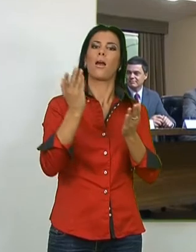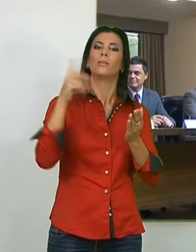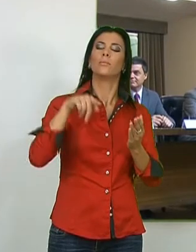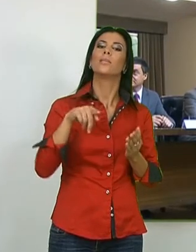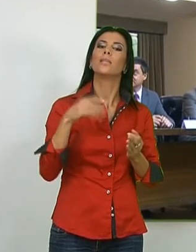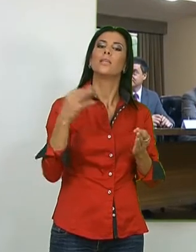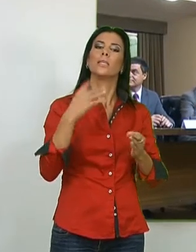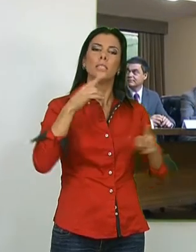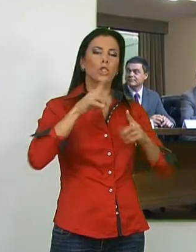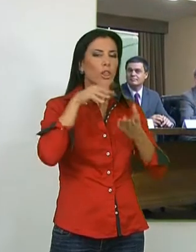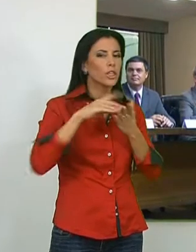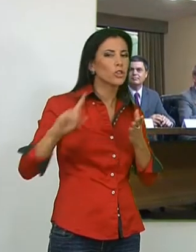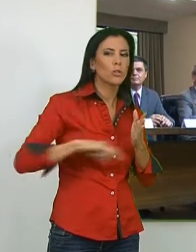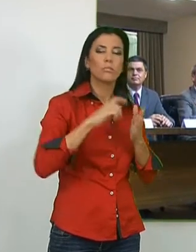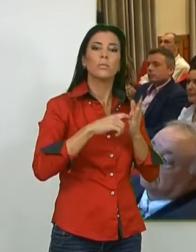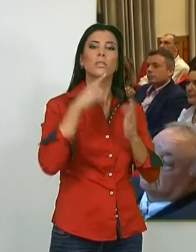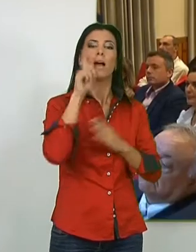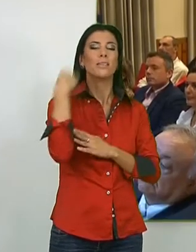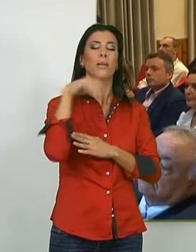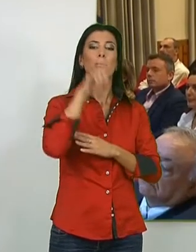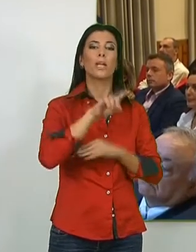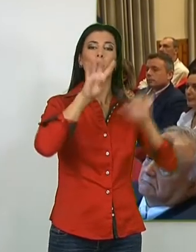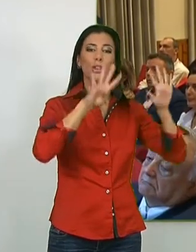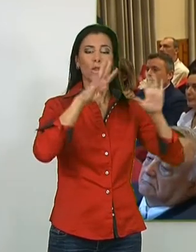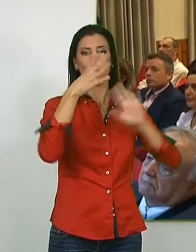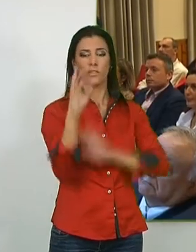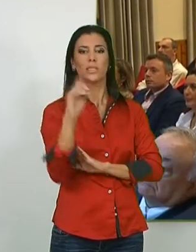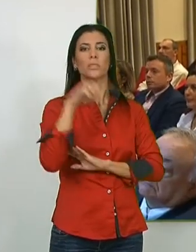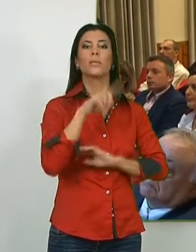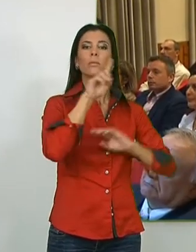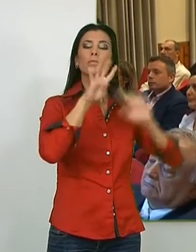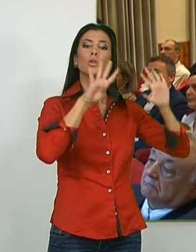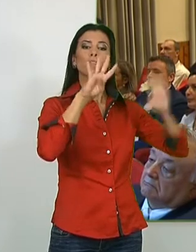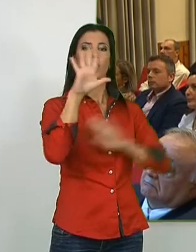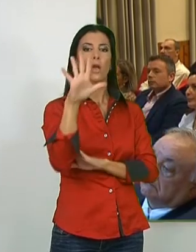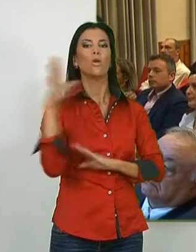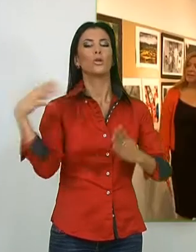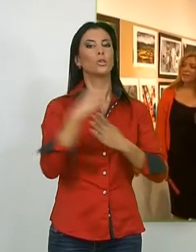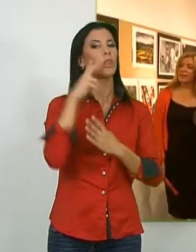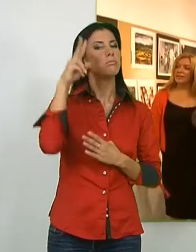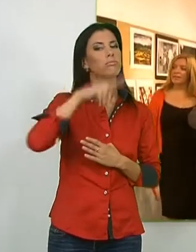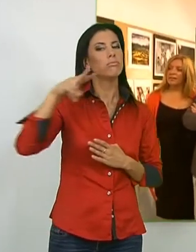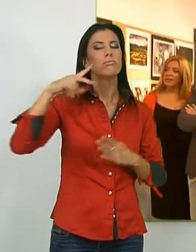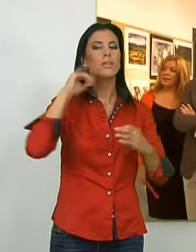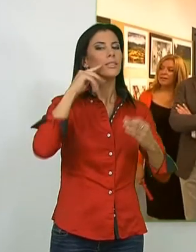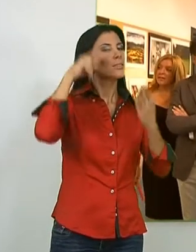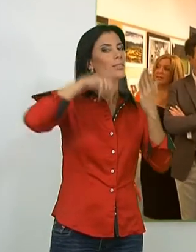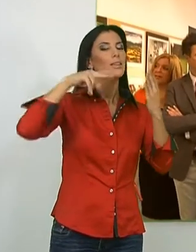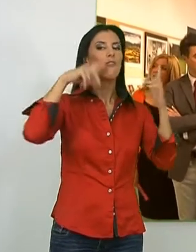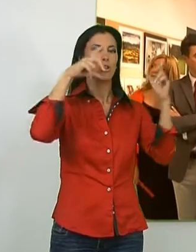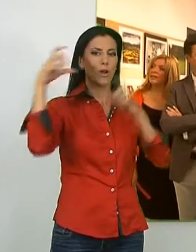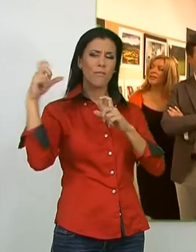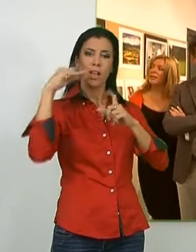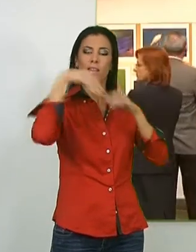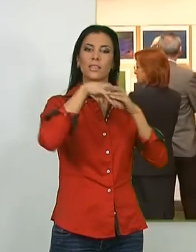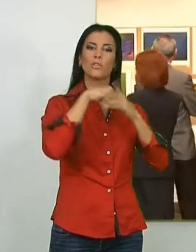el ex gran director del centro entre 1990 y 95 el récord dieron una muestra fotográfica que